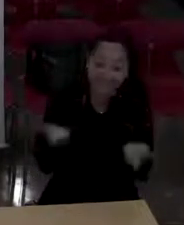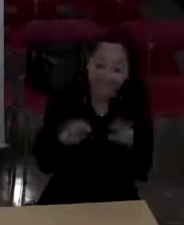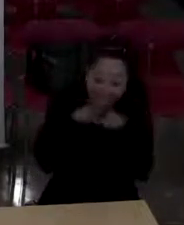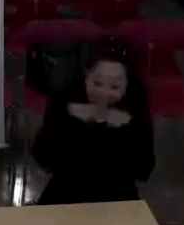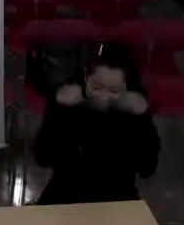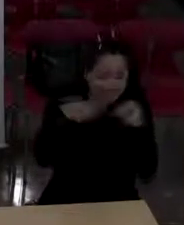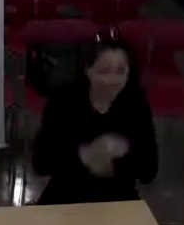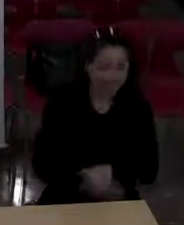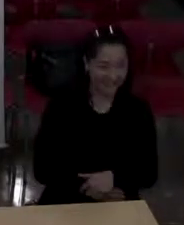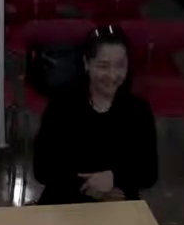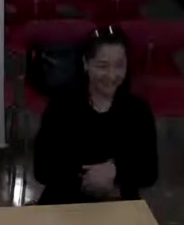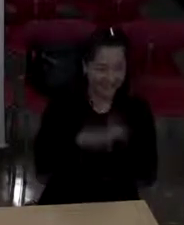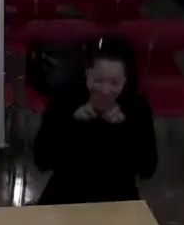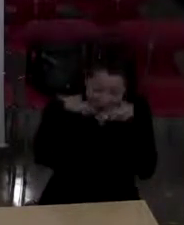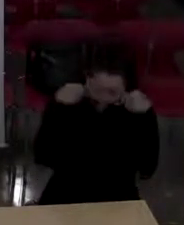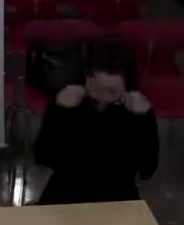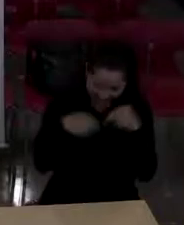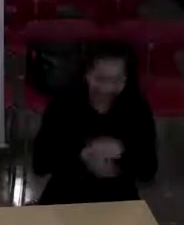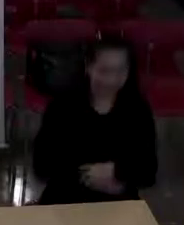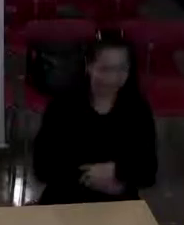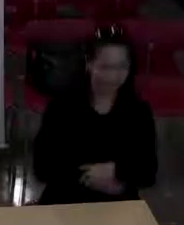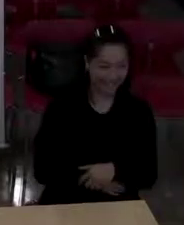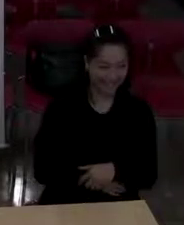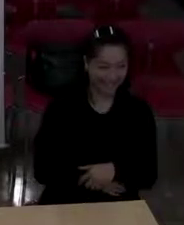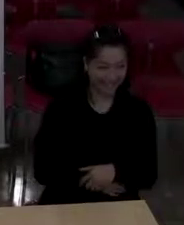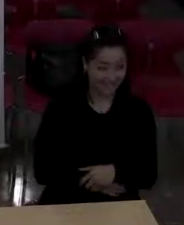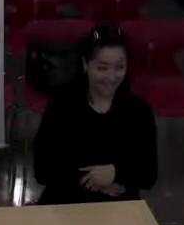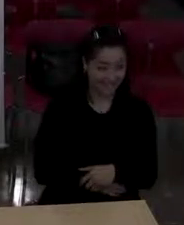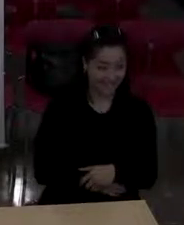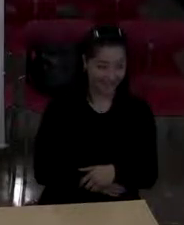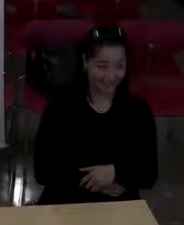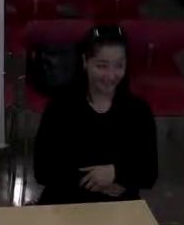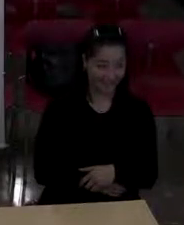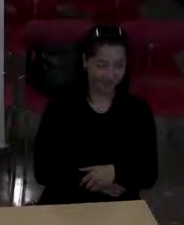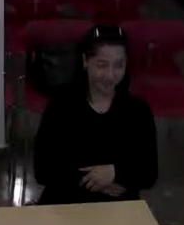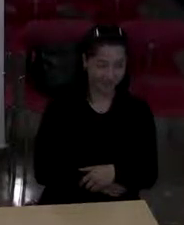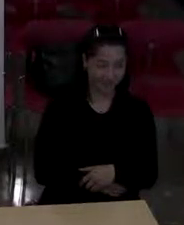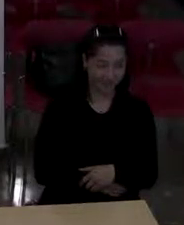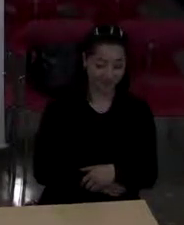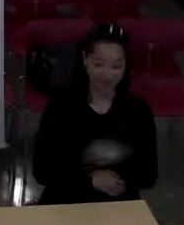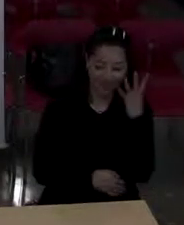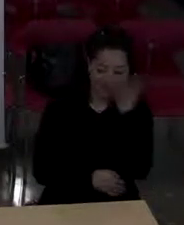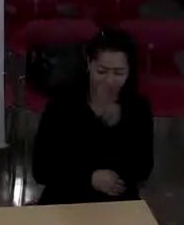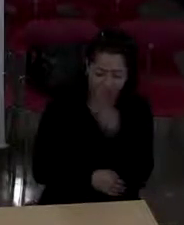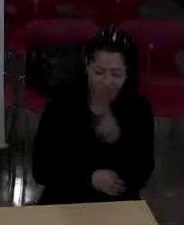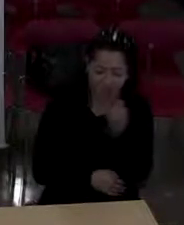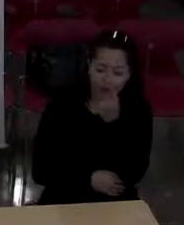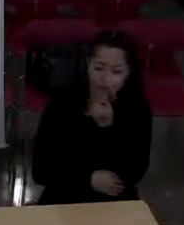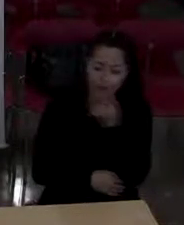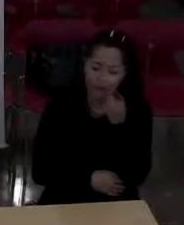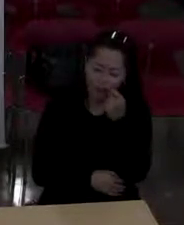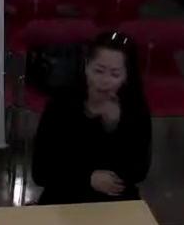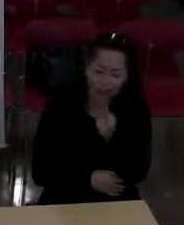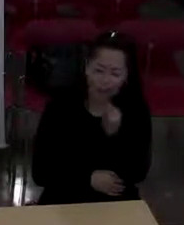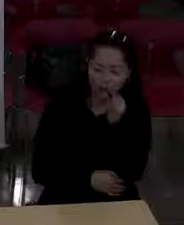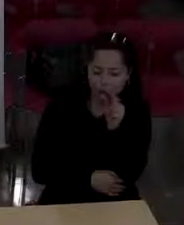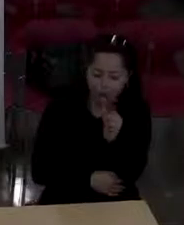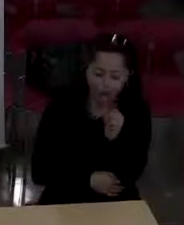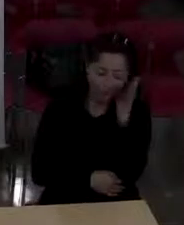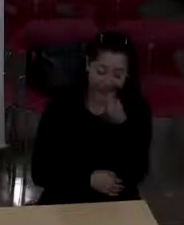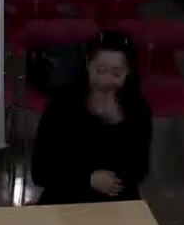hermosa. ¿Una sonrisa hermosa? ¡Sí! ¡Eso, Pepita! ¡Eso!